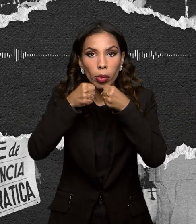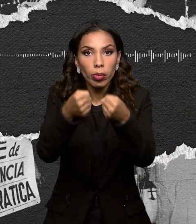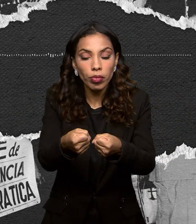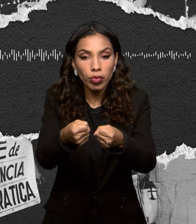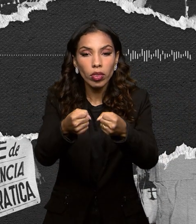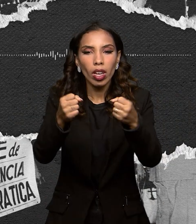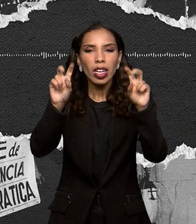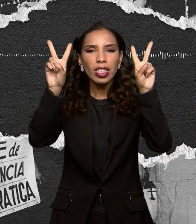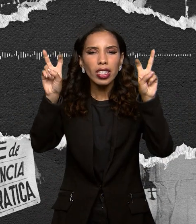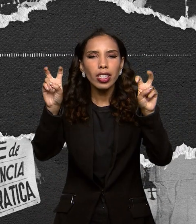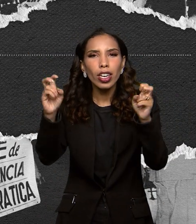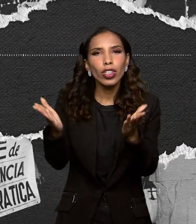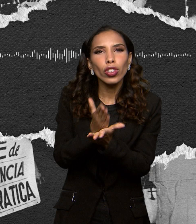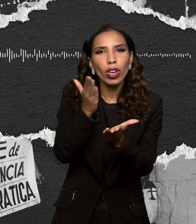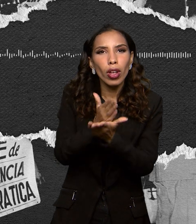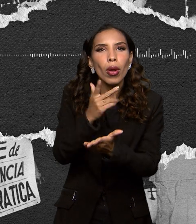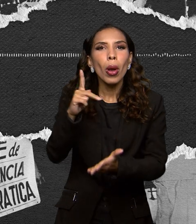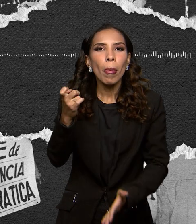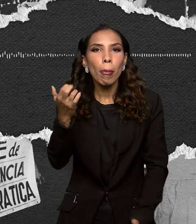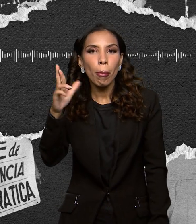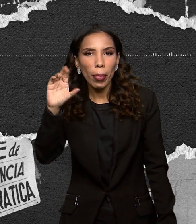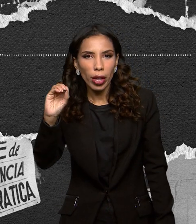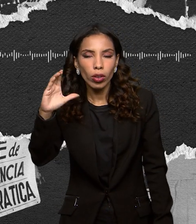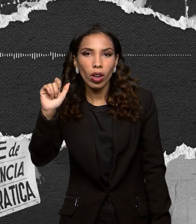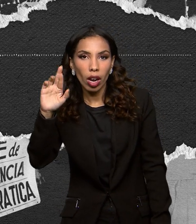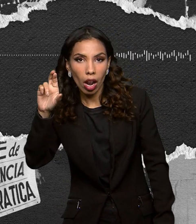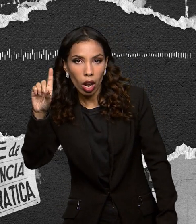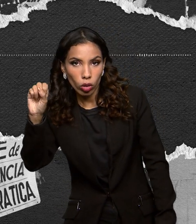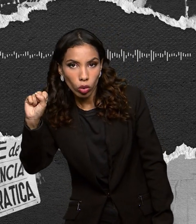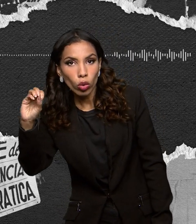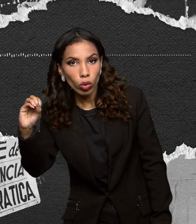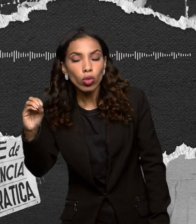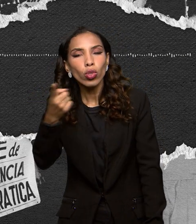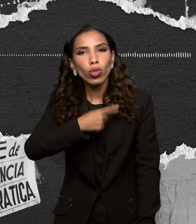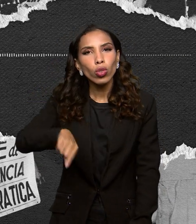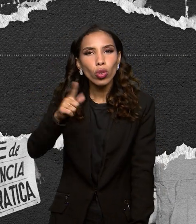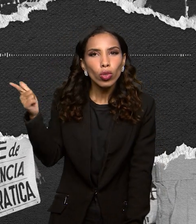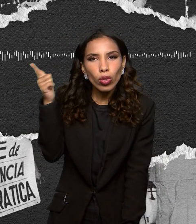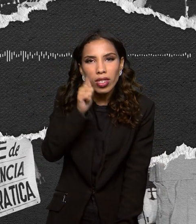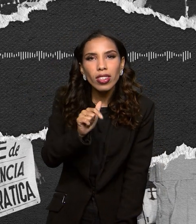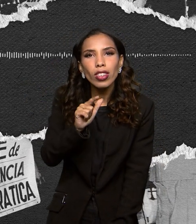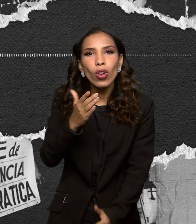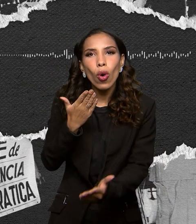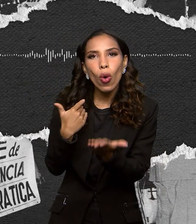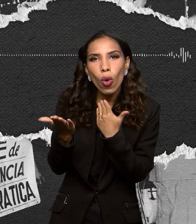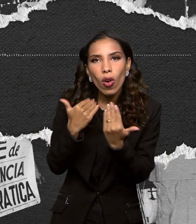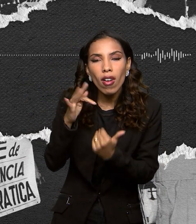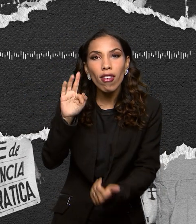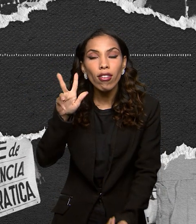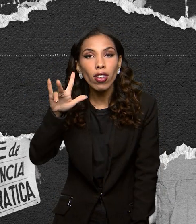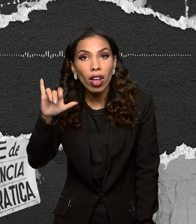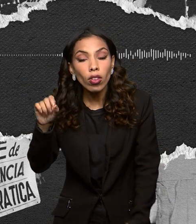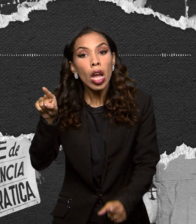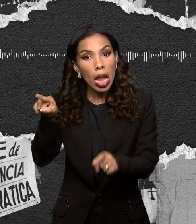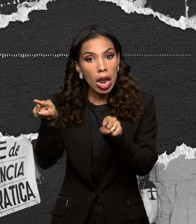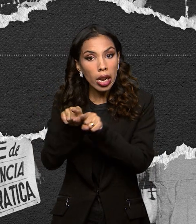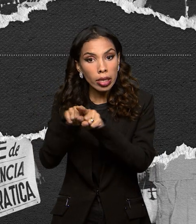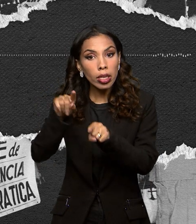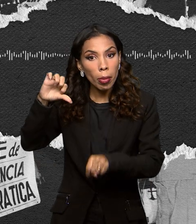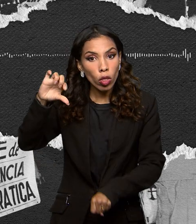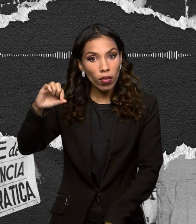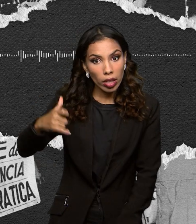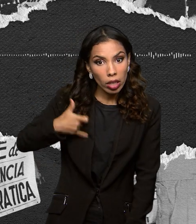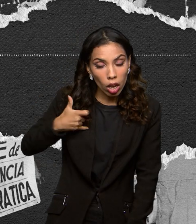foi interpretado pelo Pedro Cardoso. Mas a gente conseguiu falar com o Flávio, hoje com 90 anos. Ele, aliás, também foi preso e